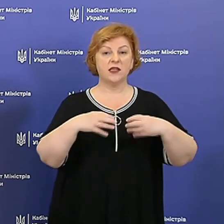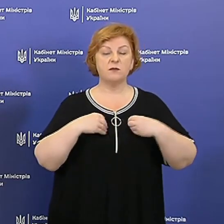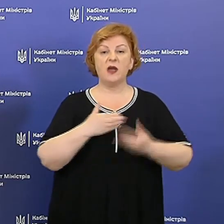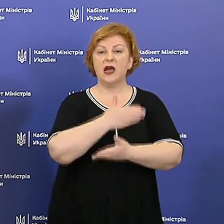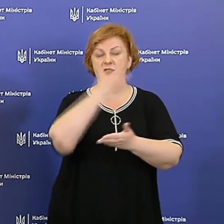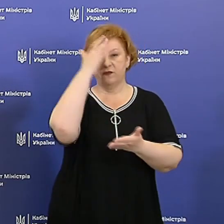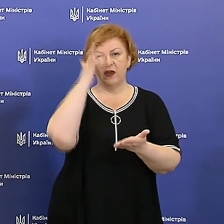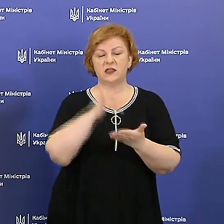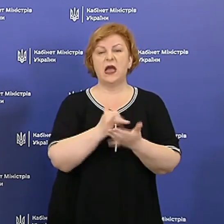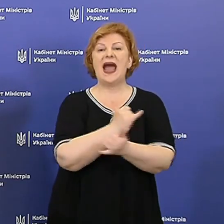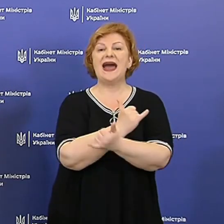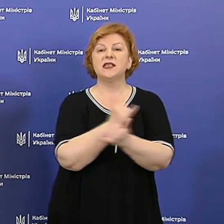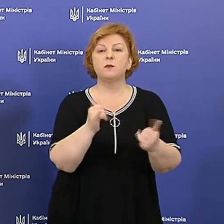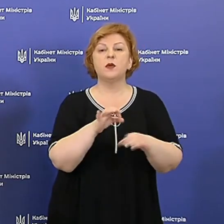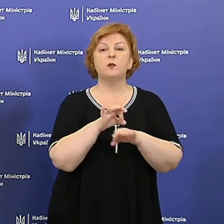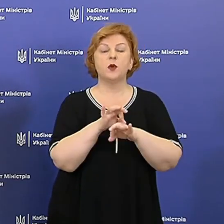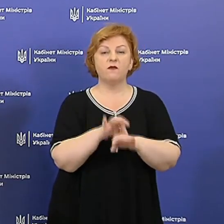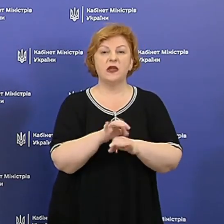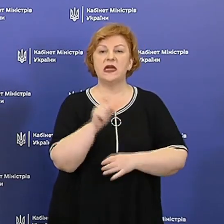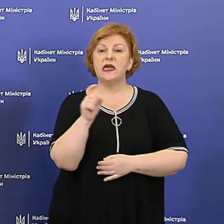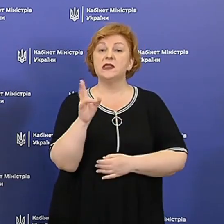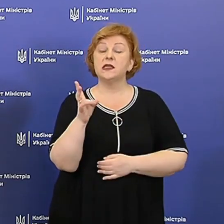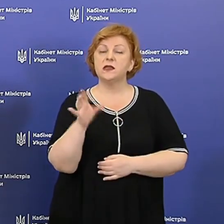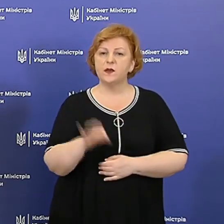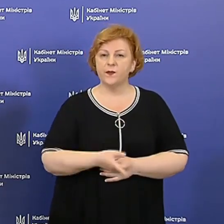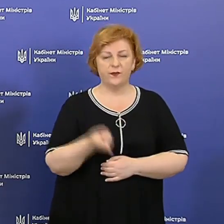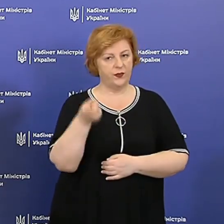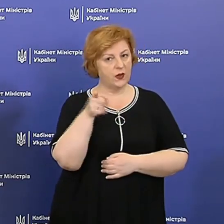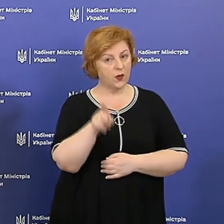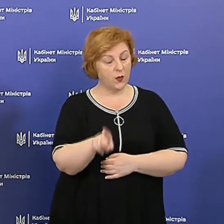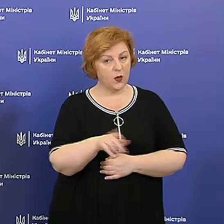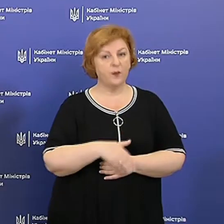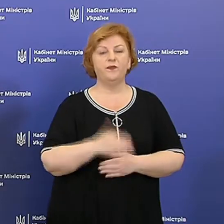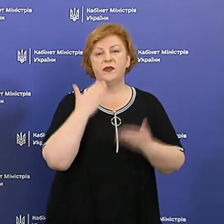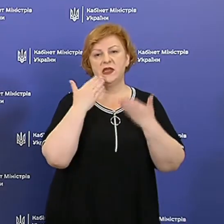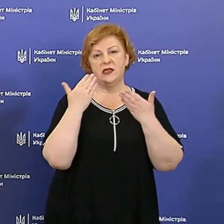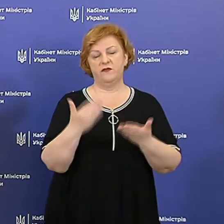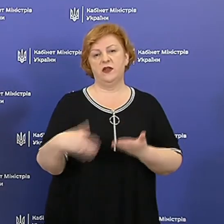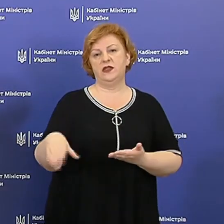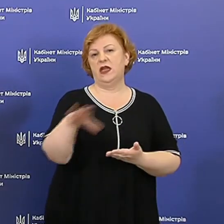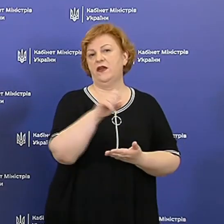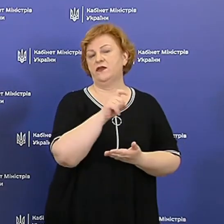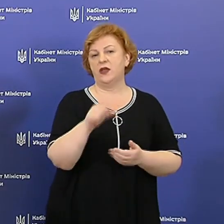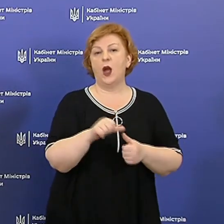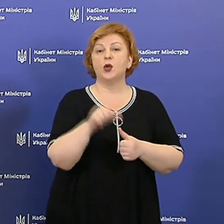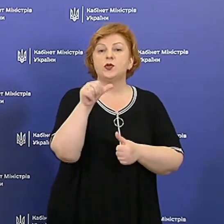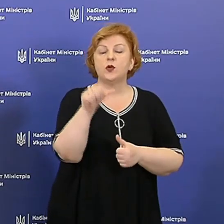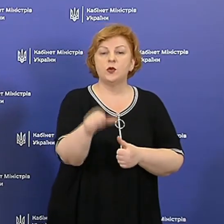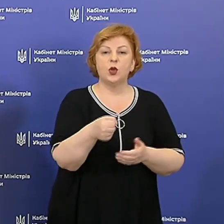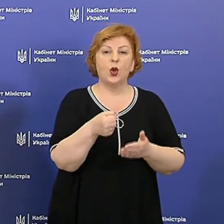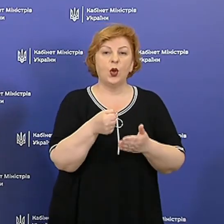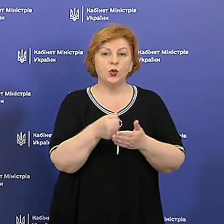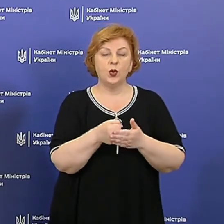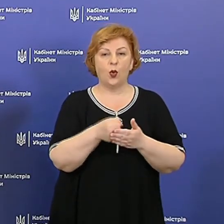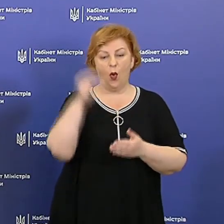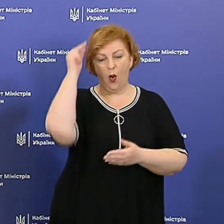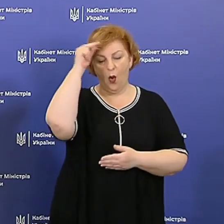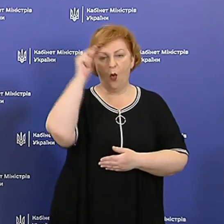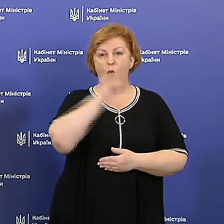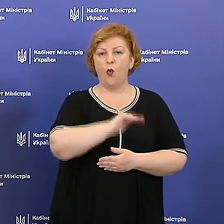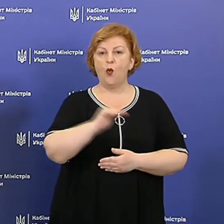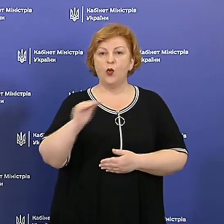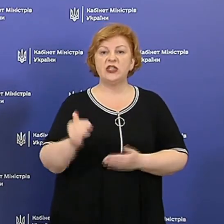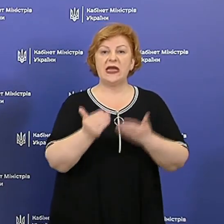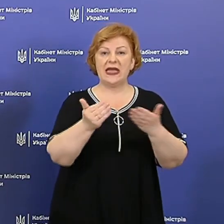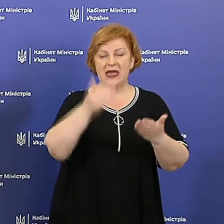мета – забезпечити проведення ЗНО. Тому звертаюся до всіх, зокрема до учнів і